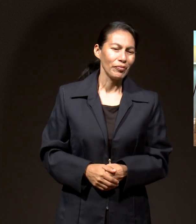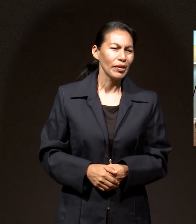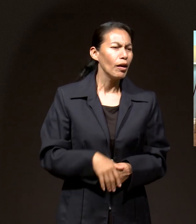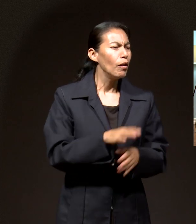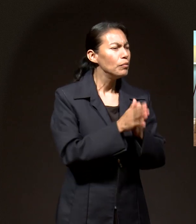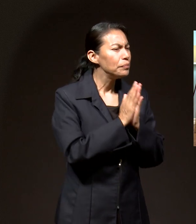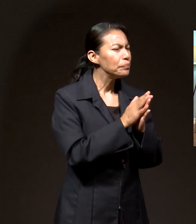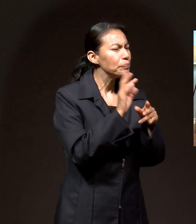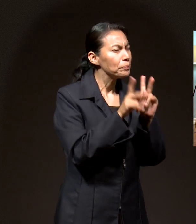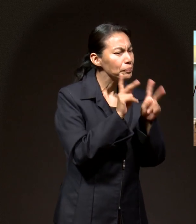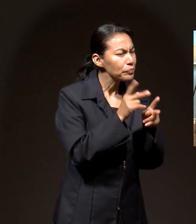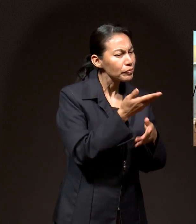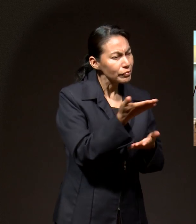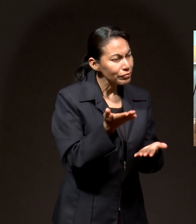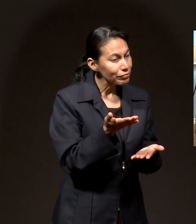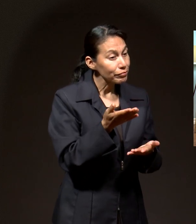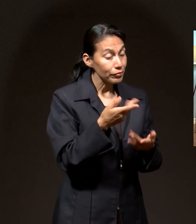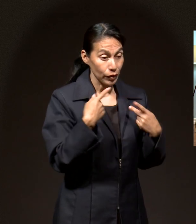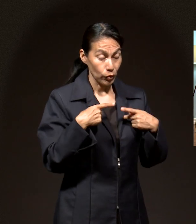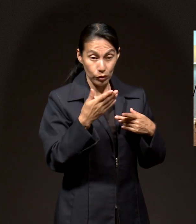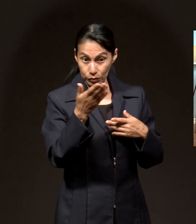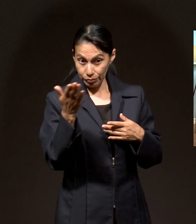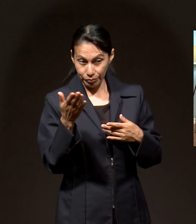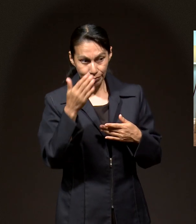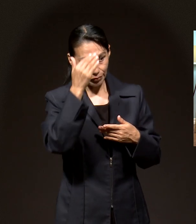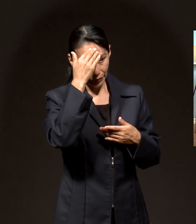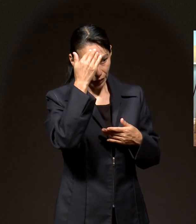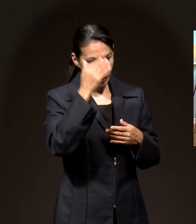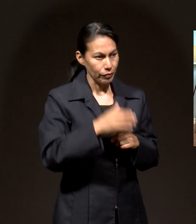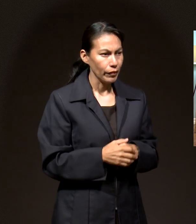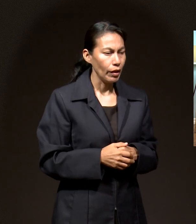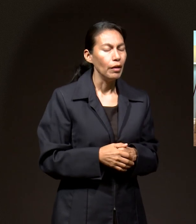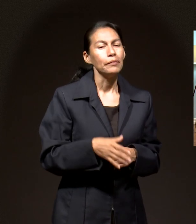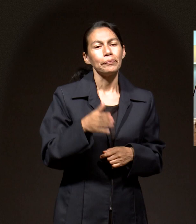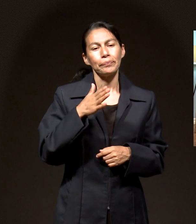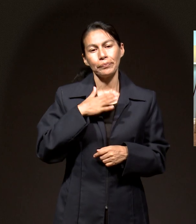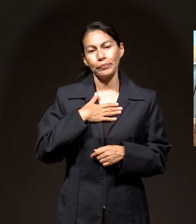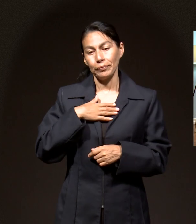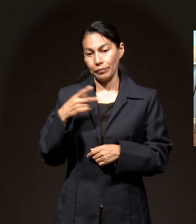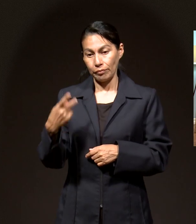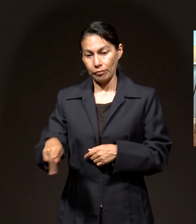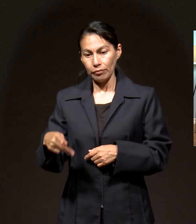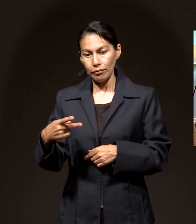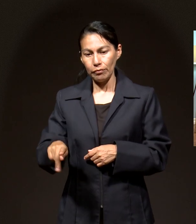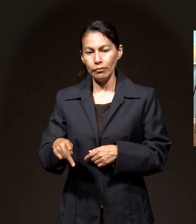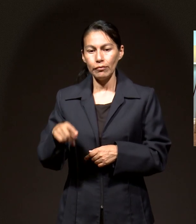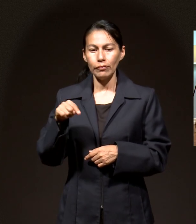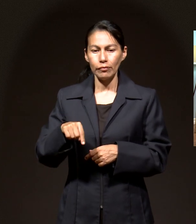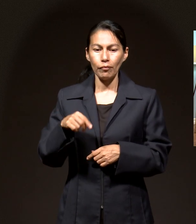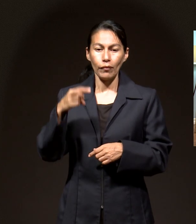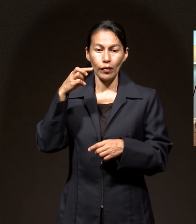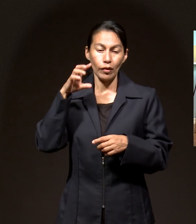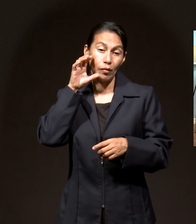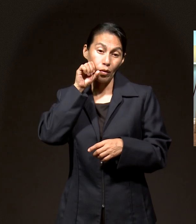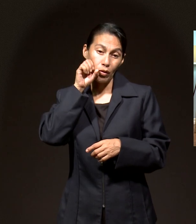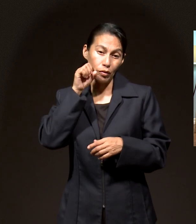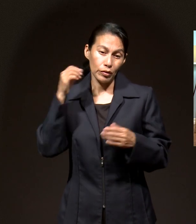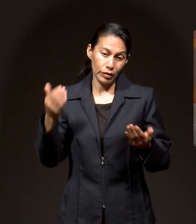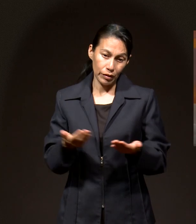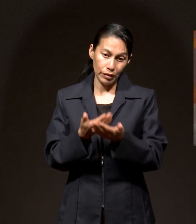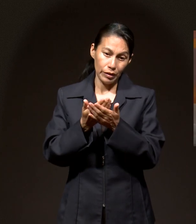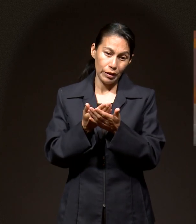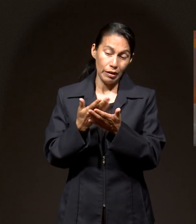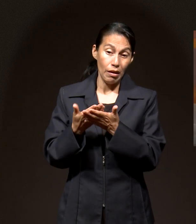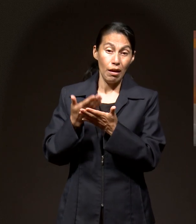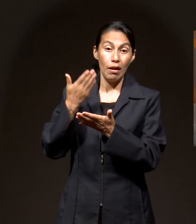auditorio pueda conocerte mejor. Sí, yo nací aquí en Montemorelos. Yo tengo 33